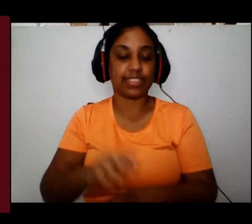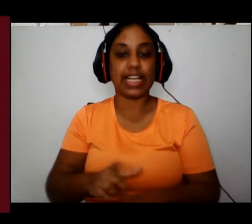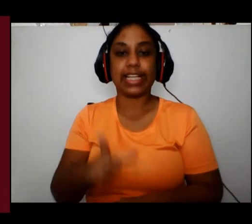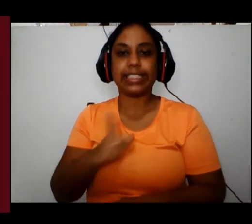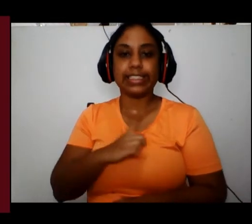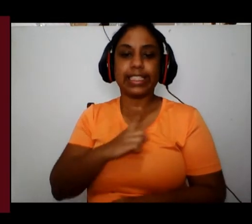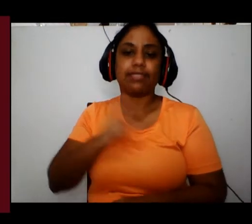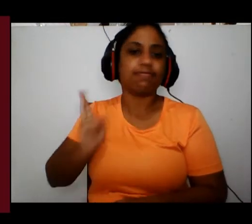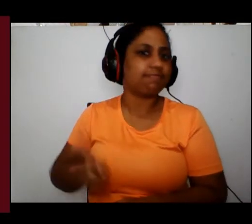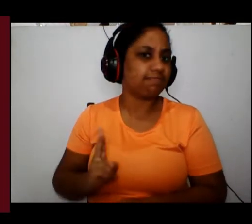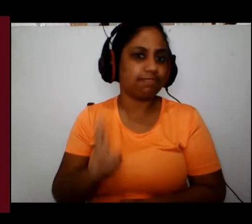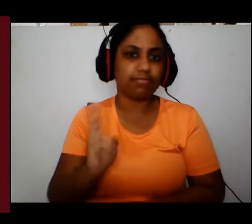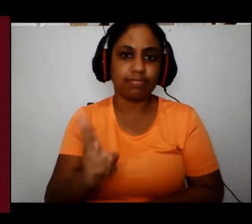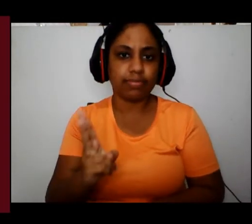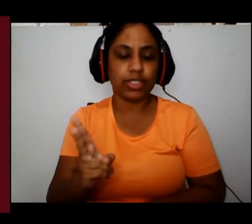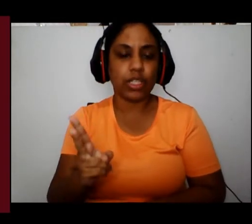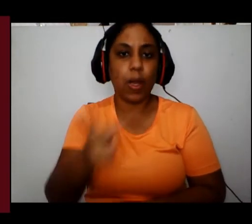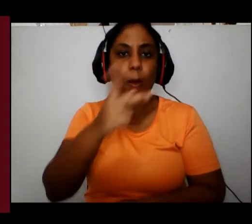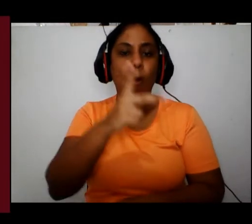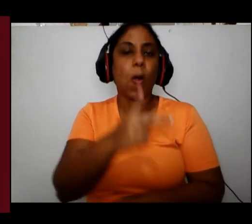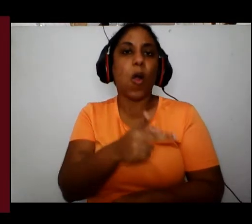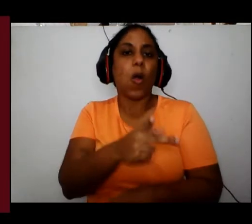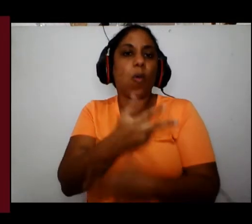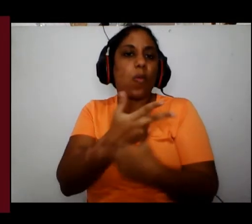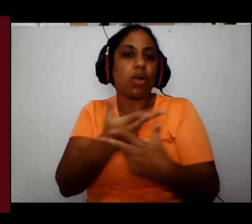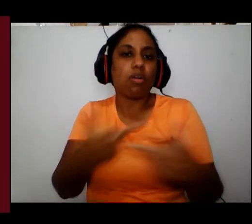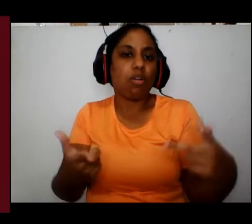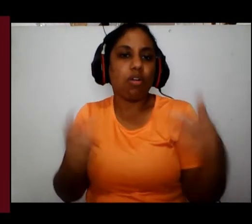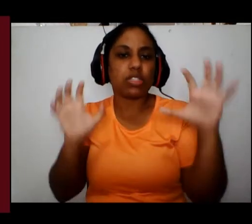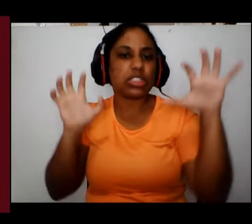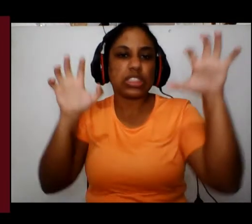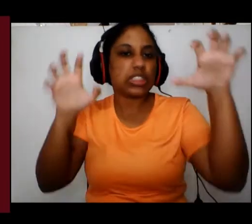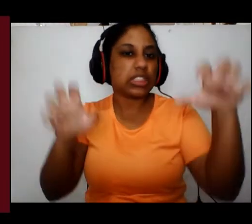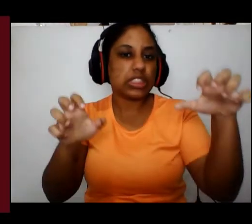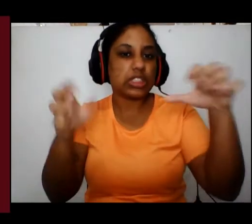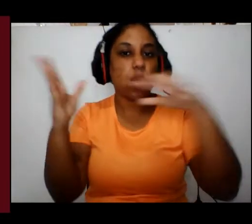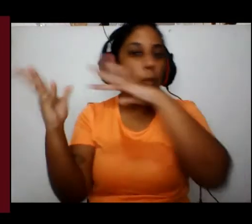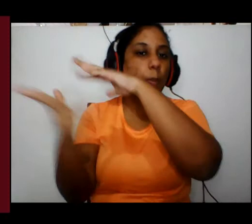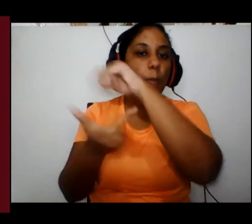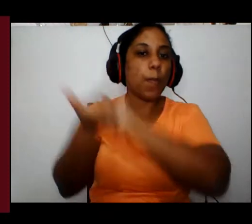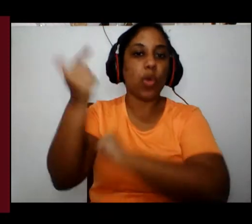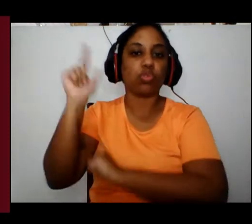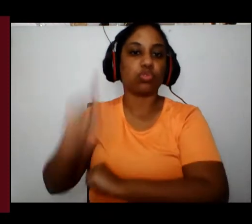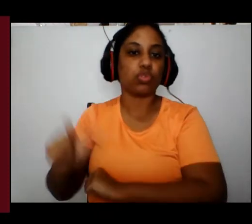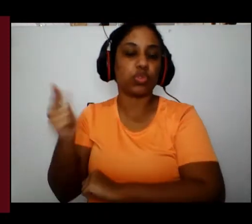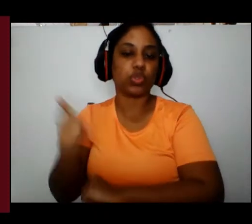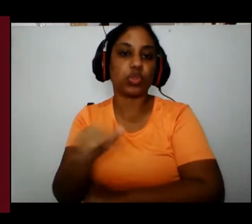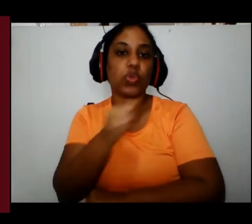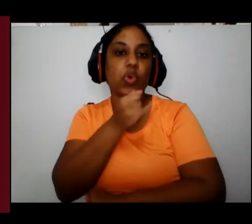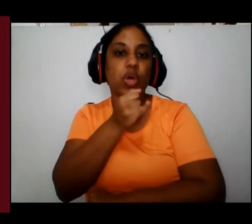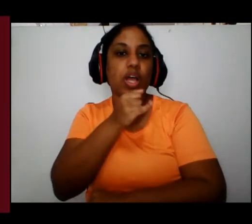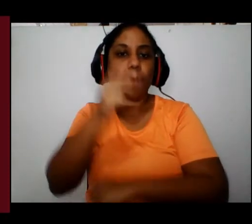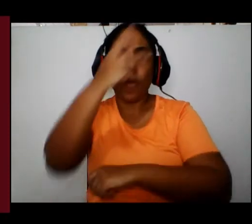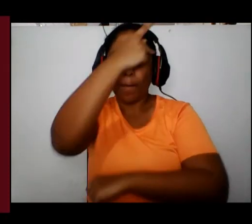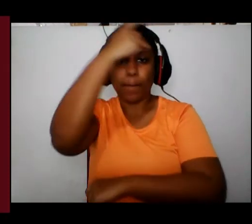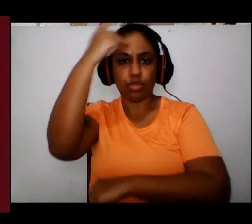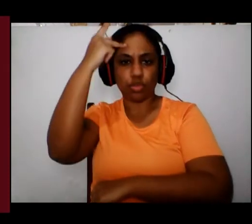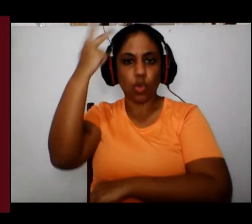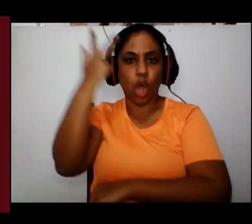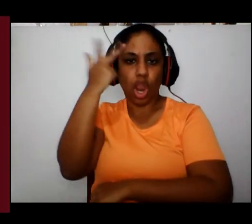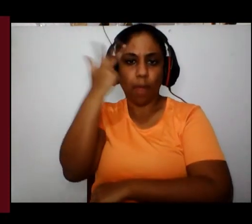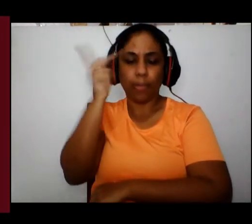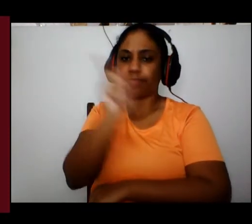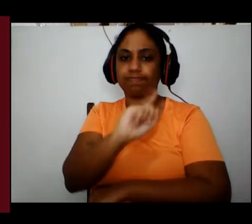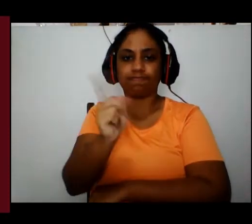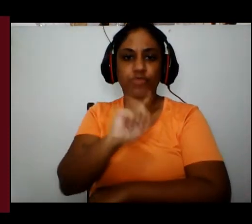que sempre existem seres sobrenaturais. O que é um ser sobrenatural? Um ser sobrenatural é aquele que não é